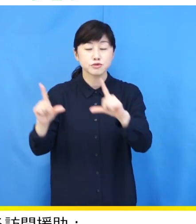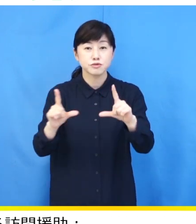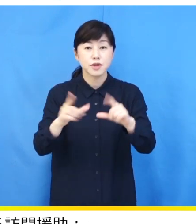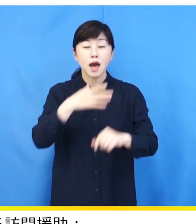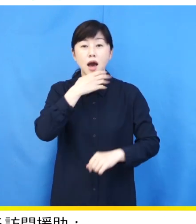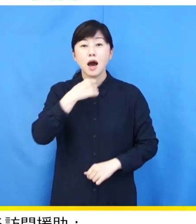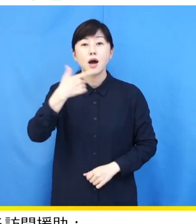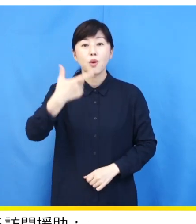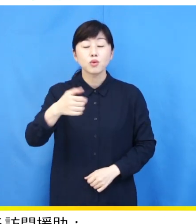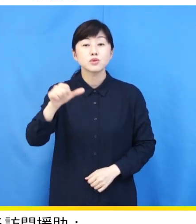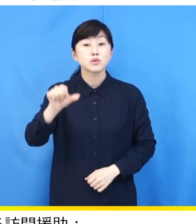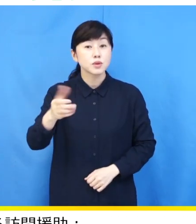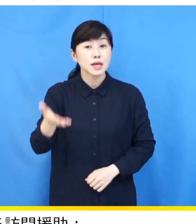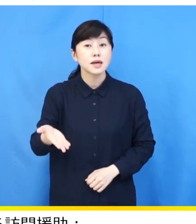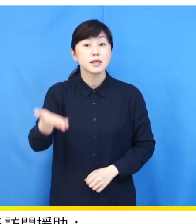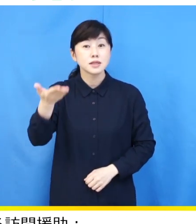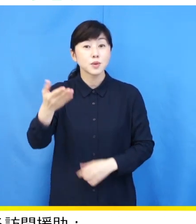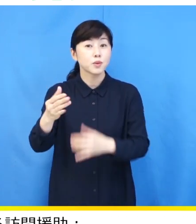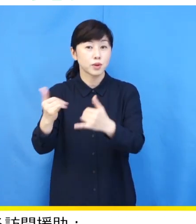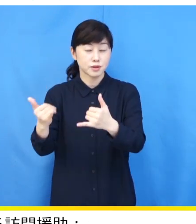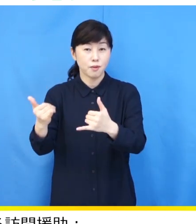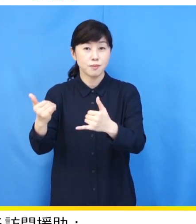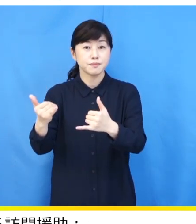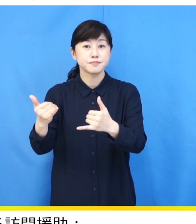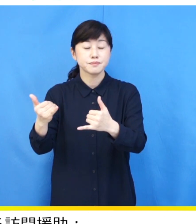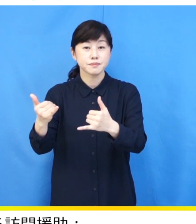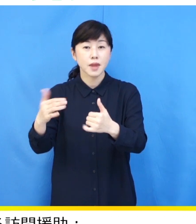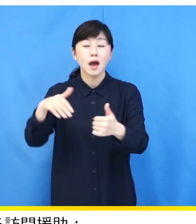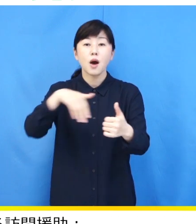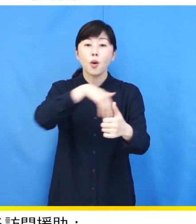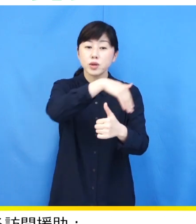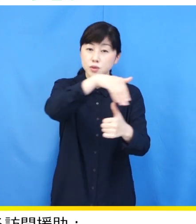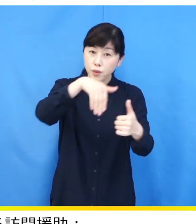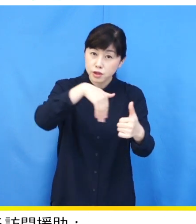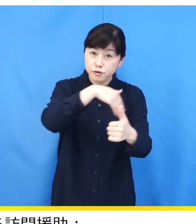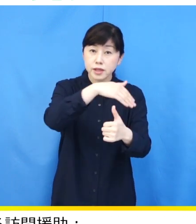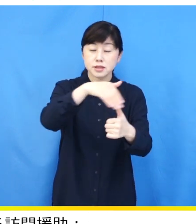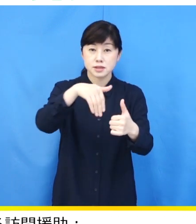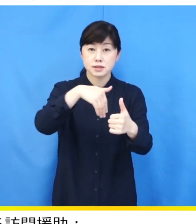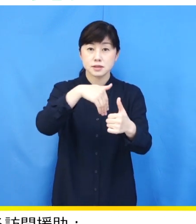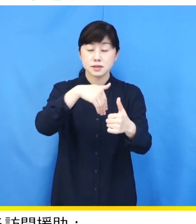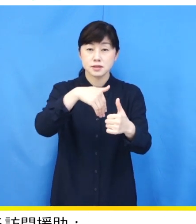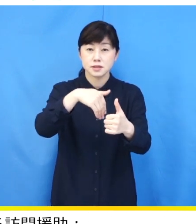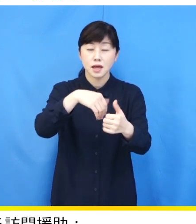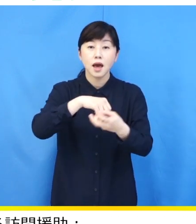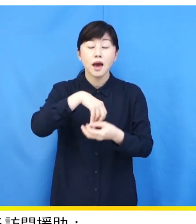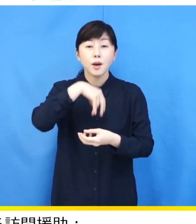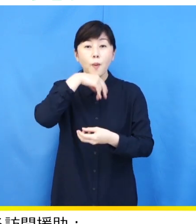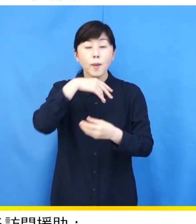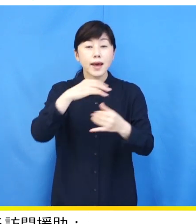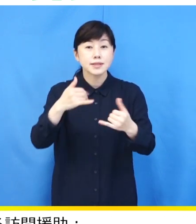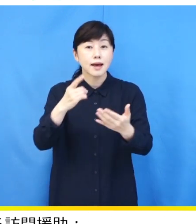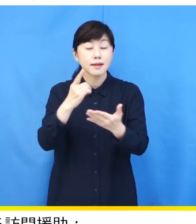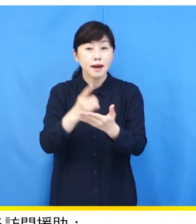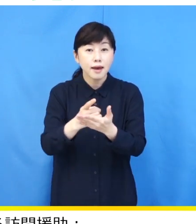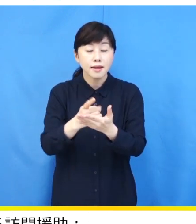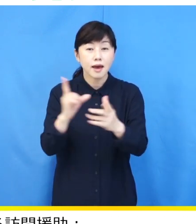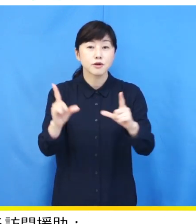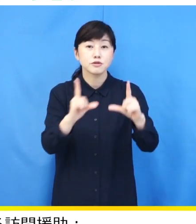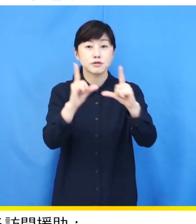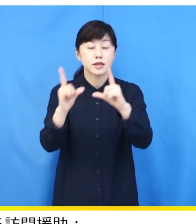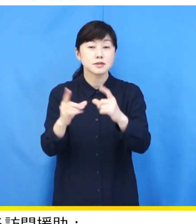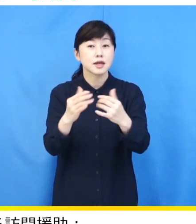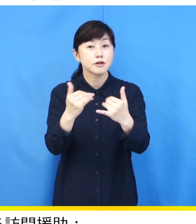歳以上の方で一人でお住まいの方や高齢者だけでお住まいの